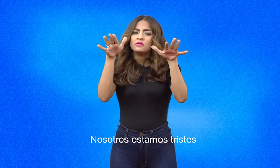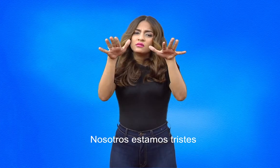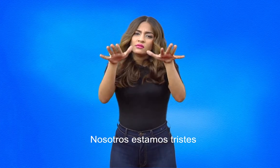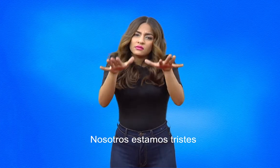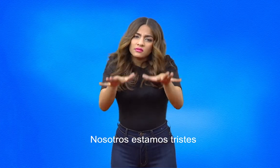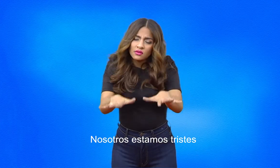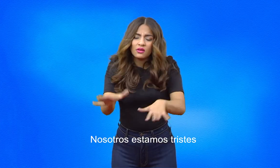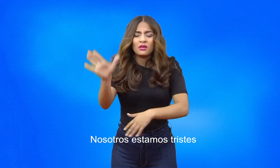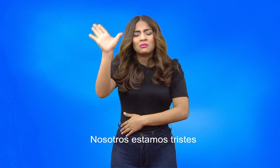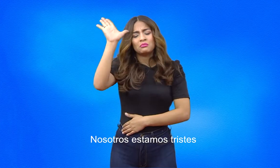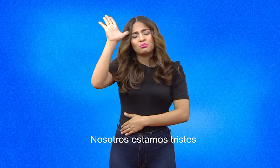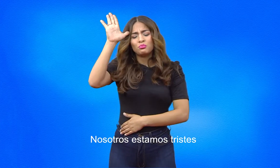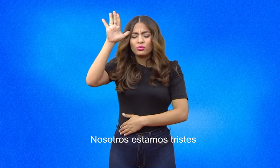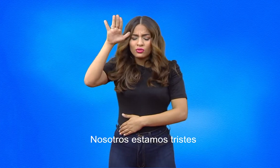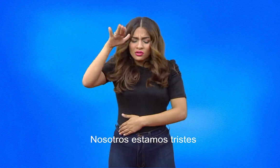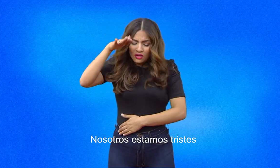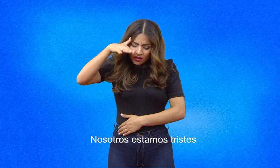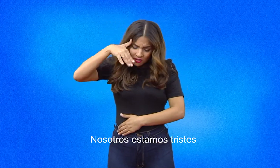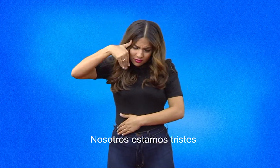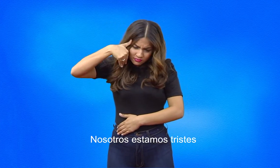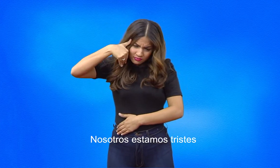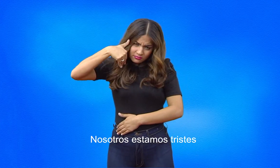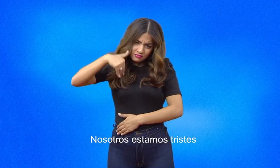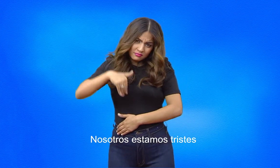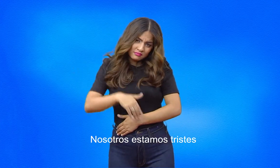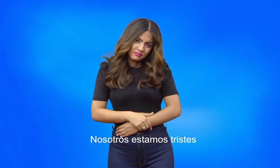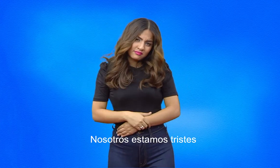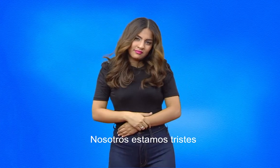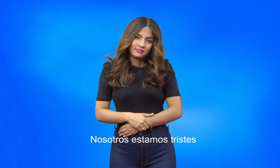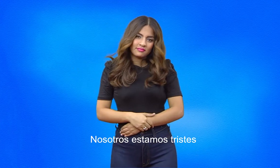Nosotros estamos tristes.